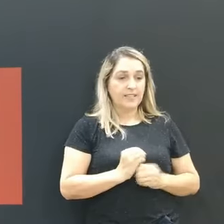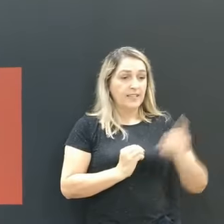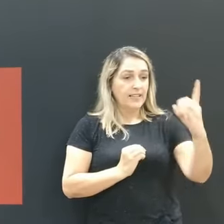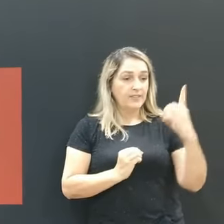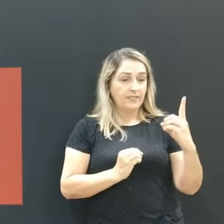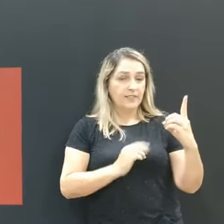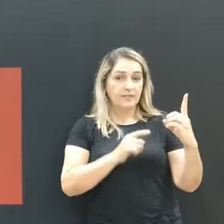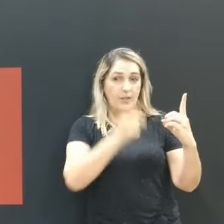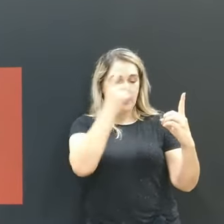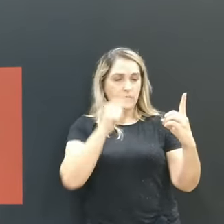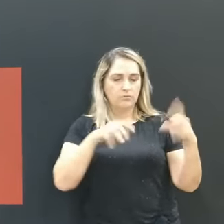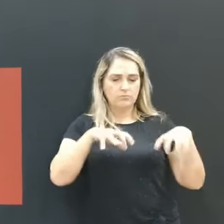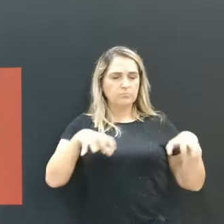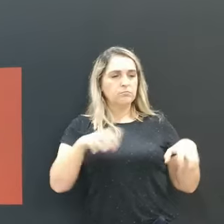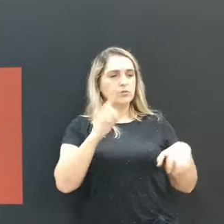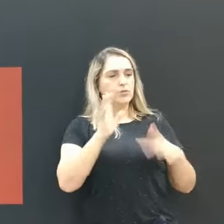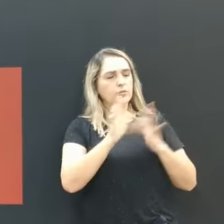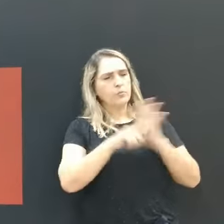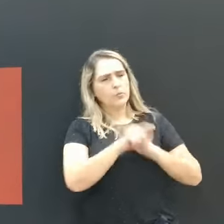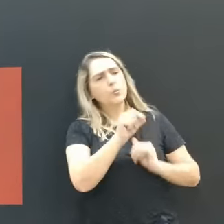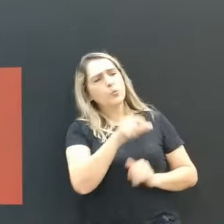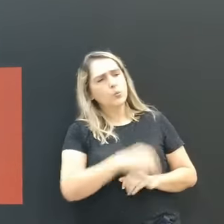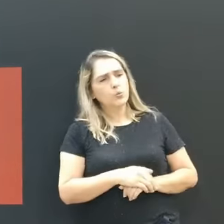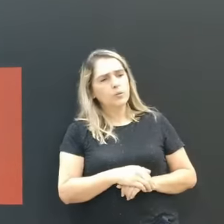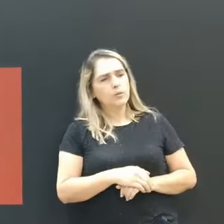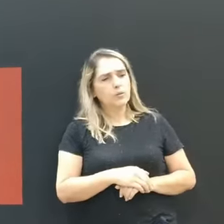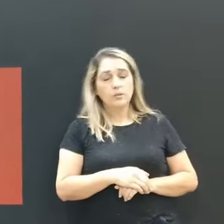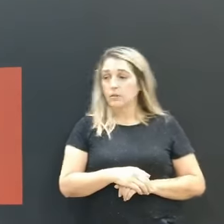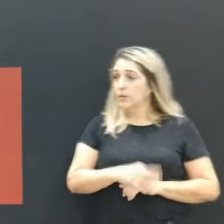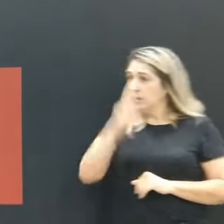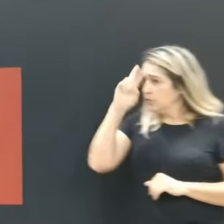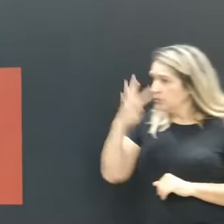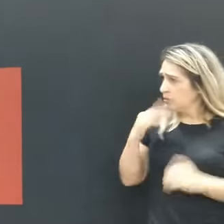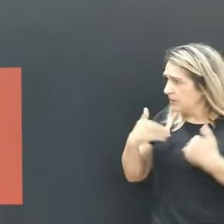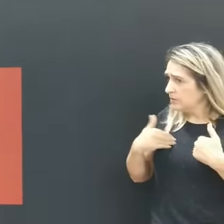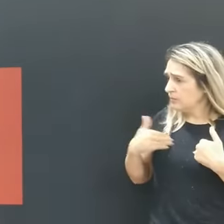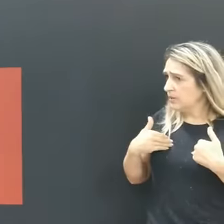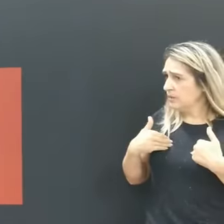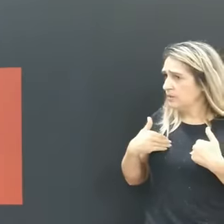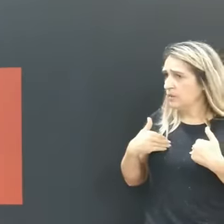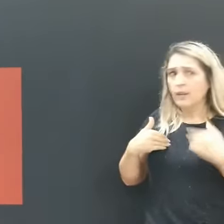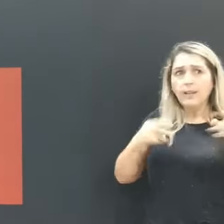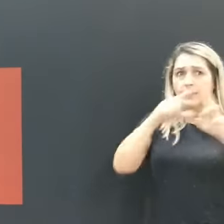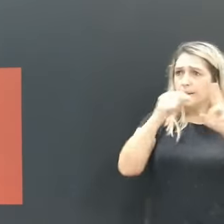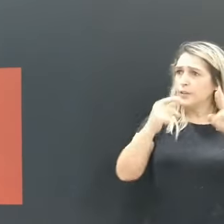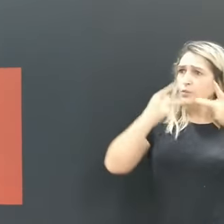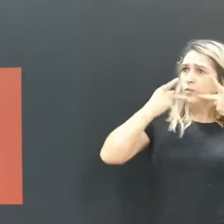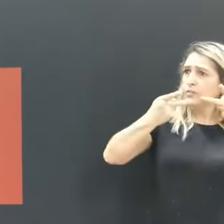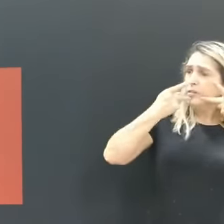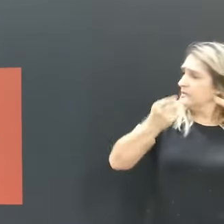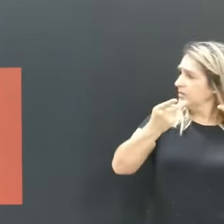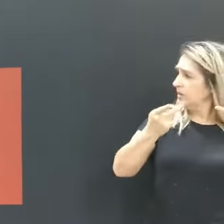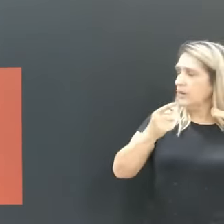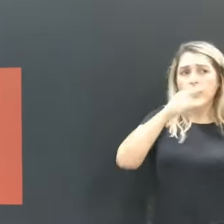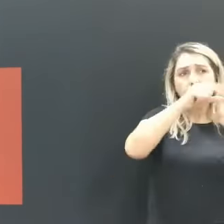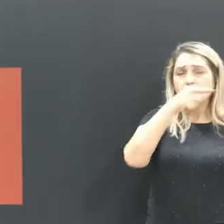nome nós profetizamos, em teu nome expulsamos demônios e não realizamos muitos